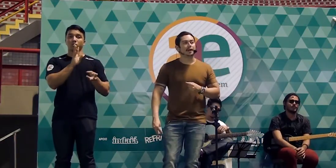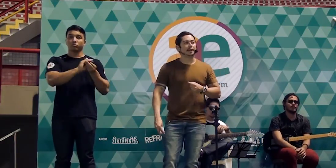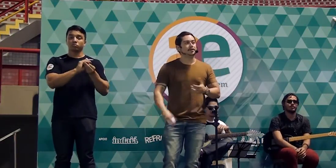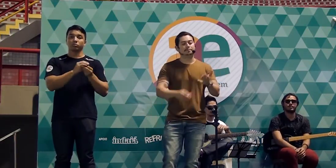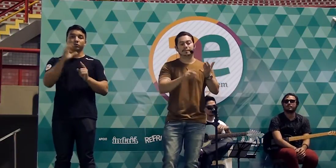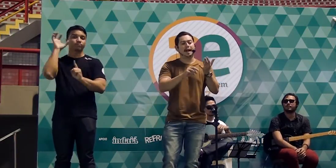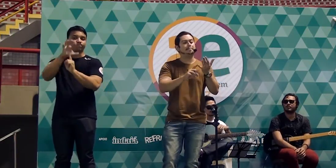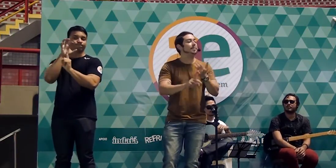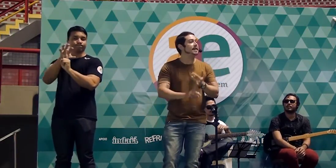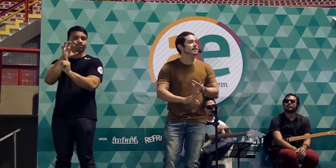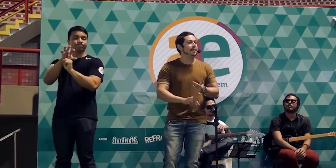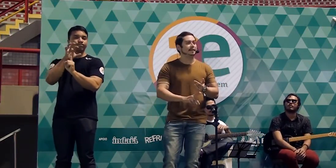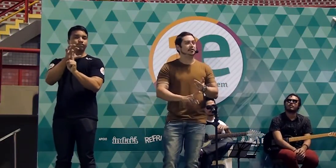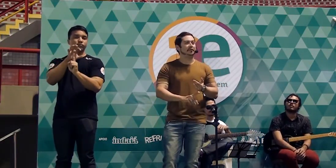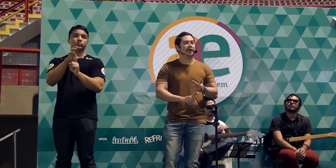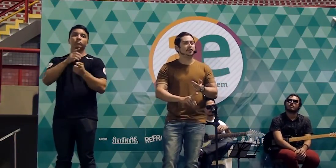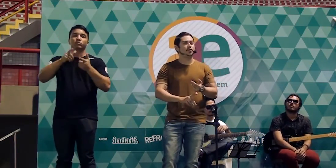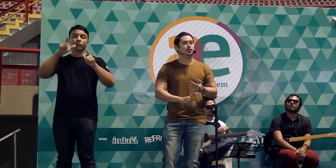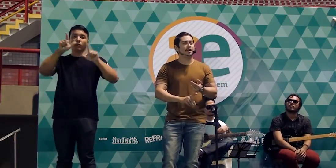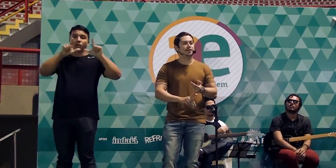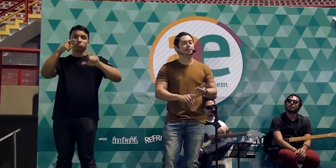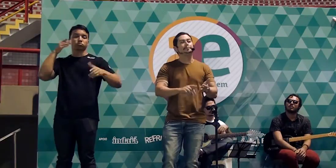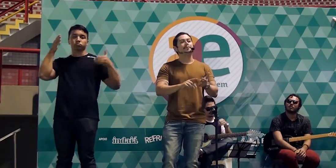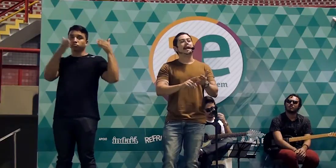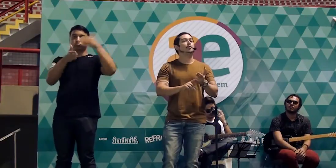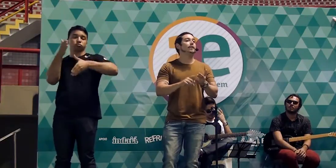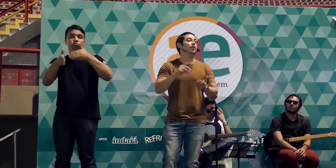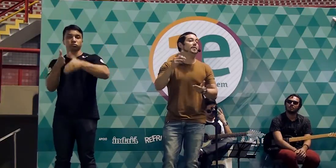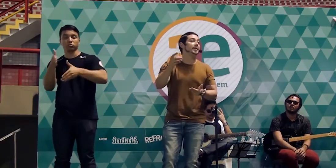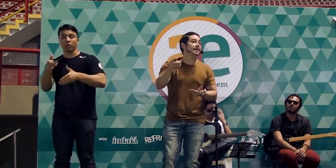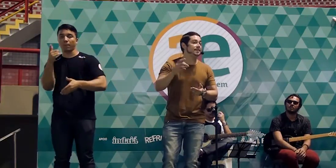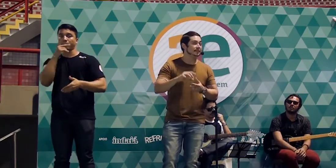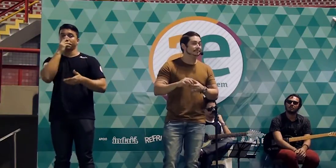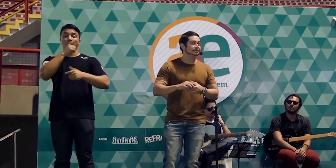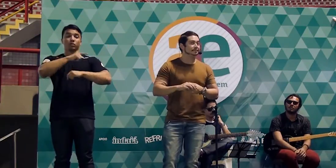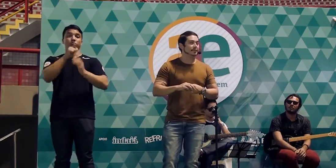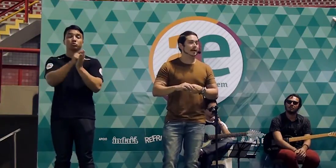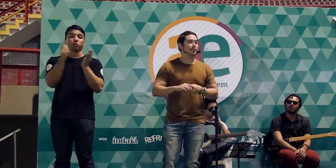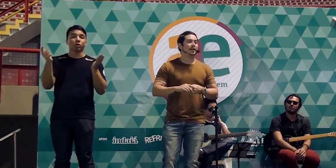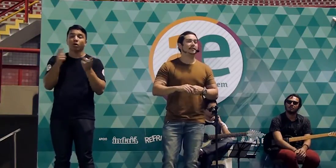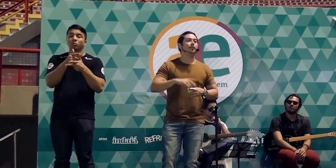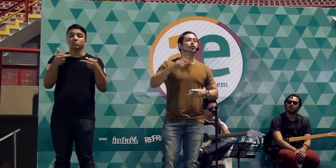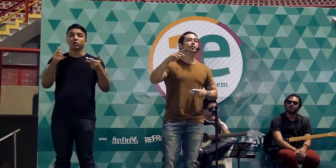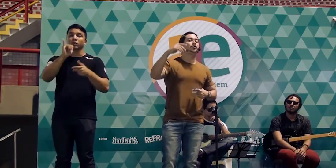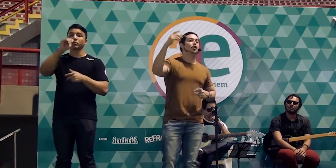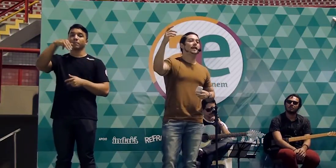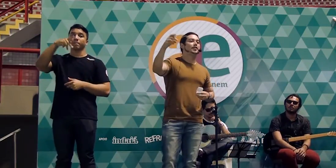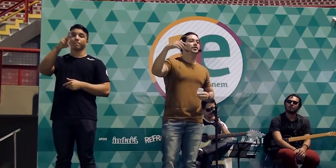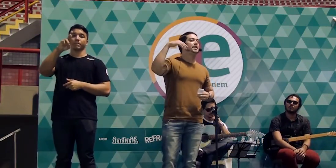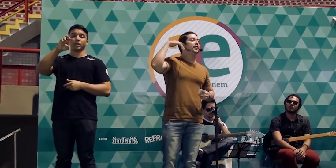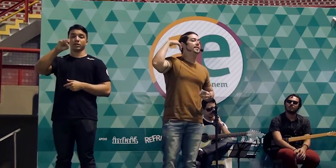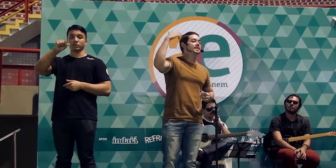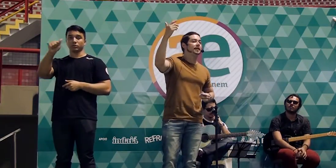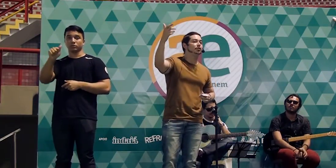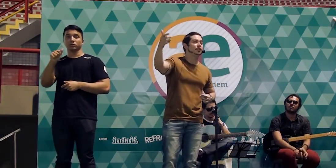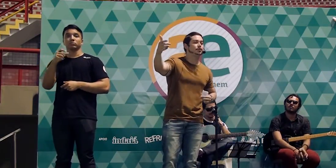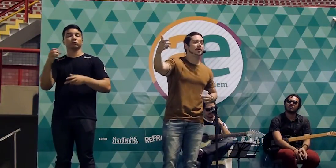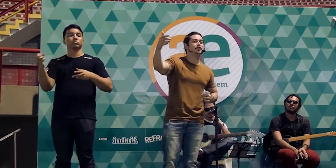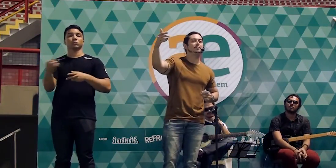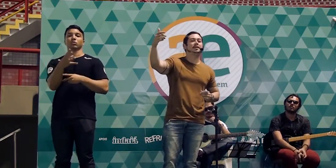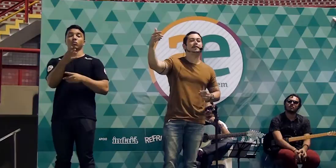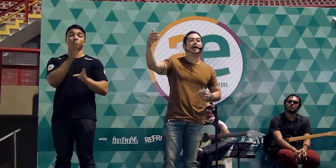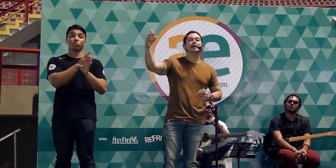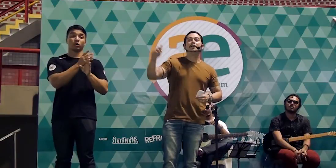foi muito grande, a imprensa bateu de frente com isso, era uma nova imprensa, tá? Porque teve um grupo de jornalistas que foi perseguido